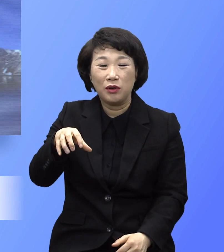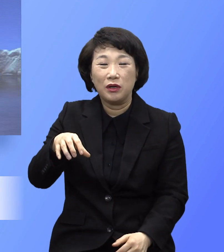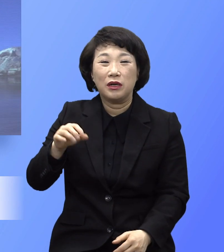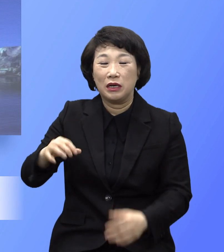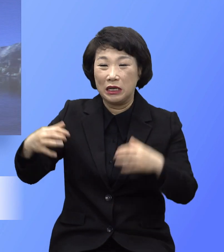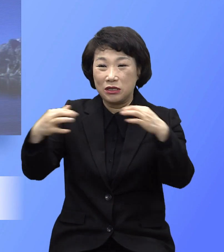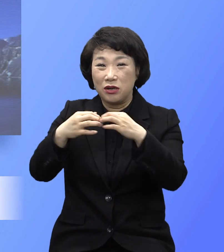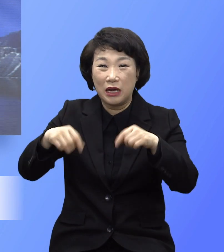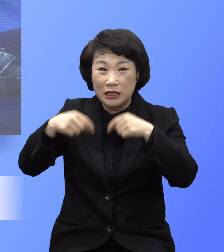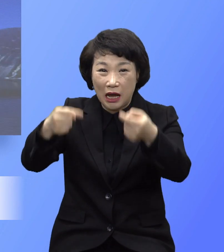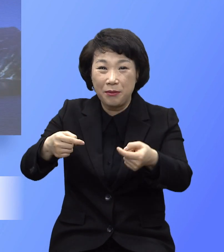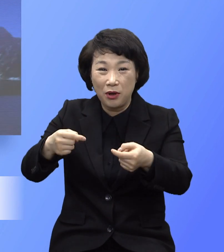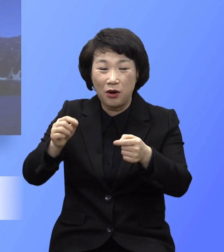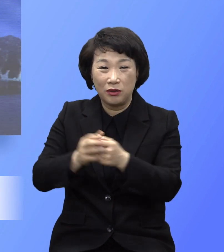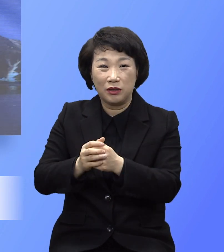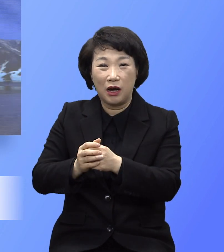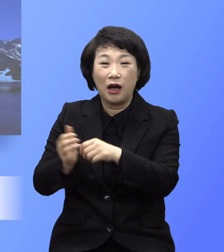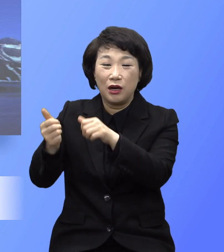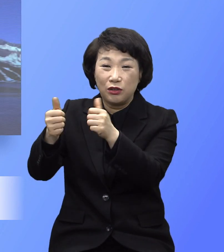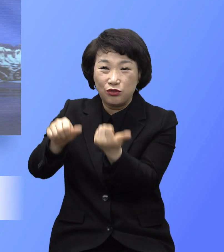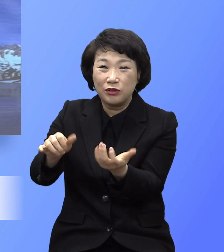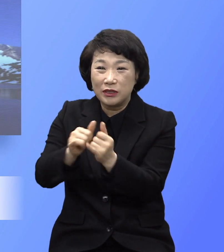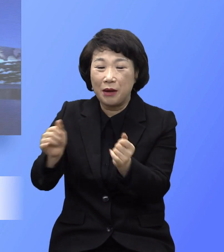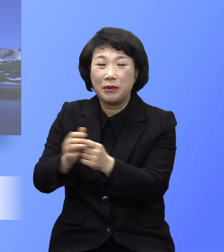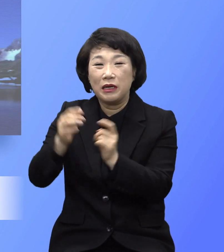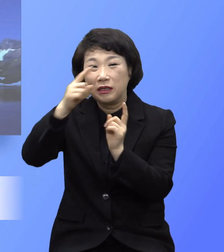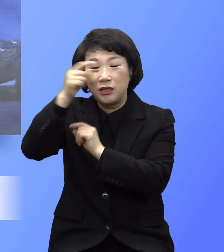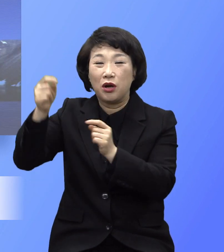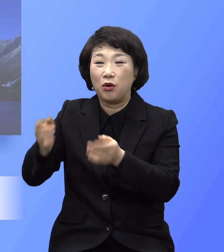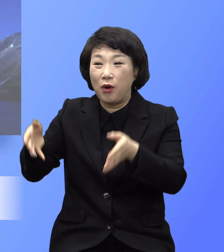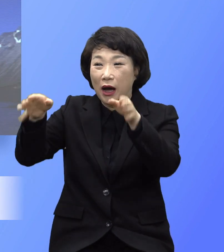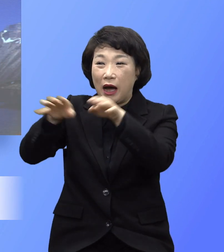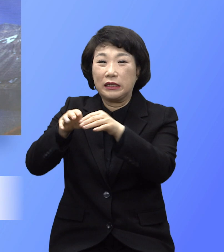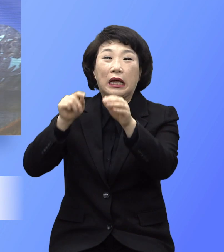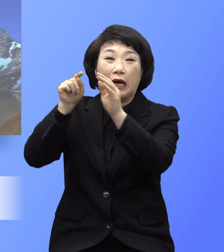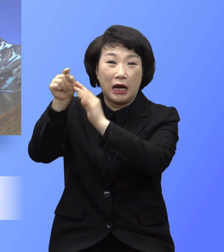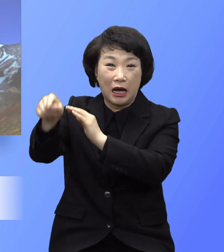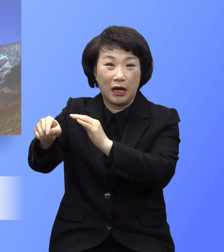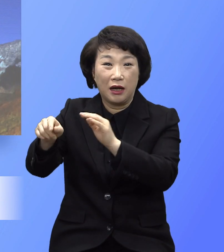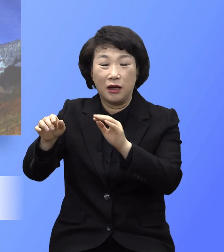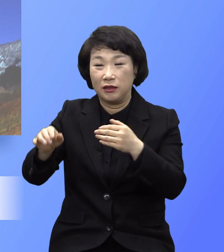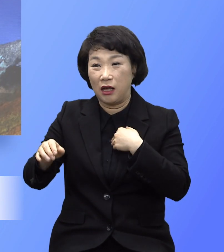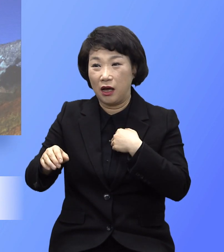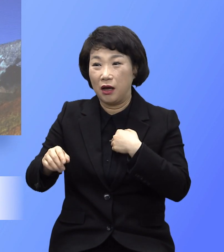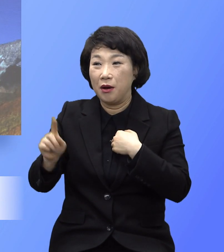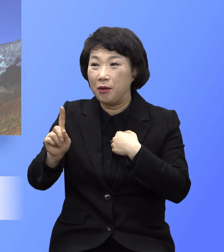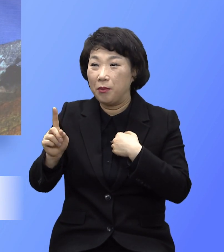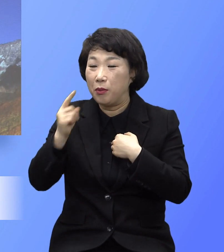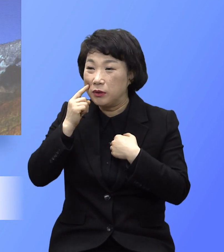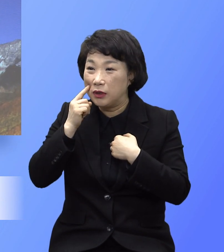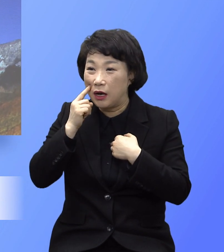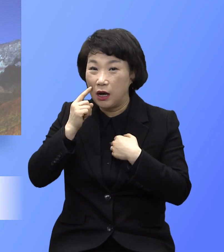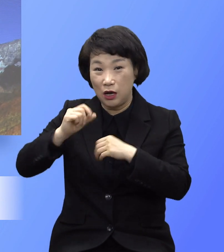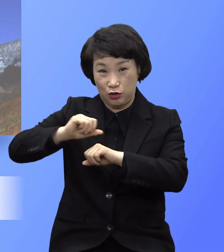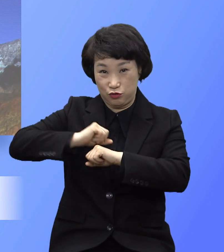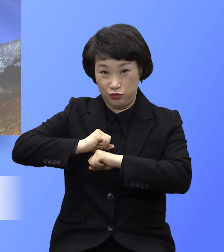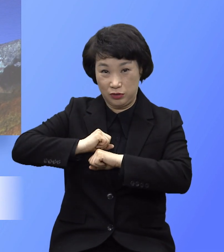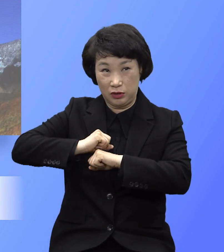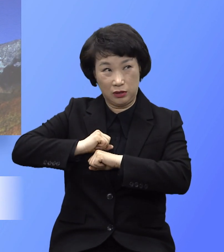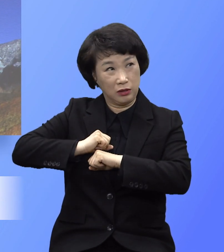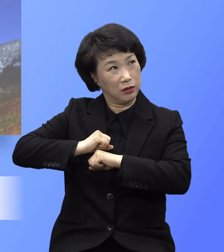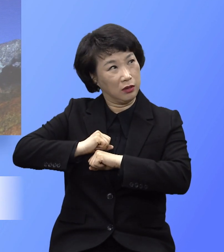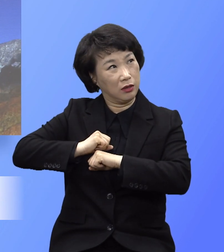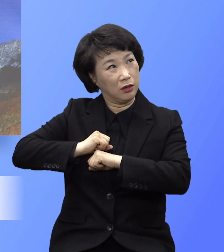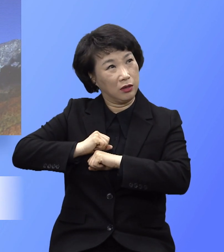참전용사 기념관으로 데리고 갑니다. 데리고 갔더니 군인하고 이제